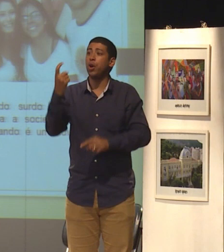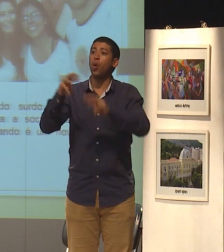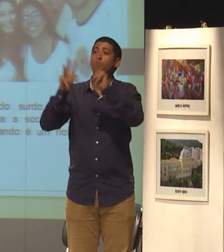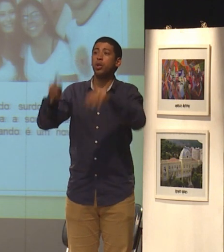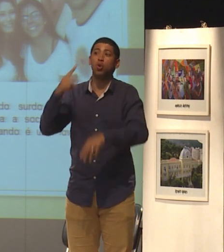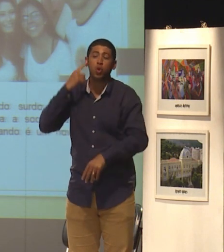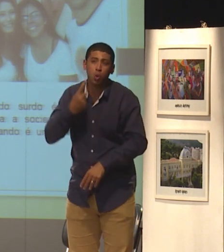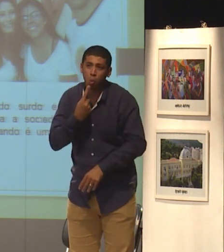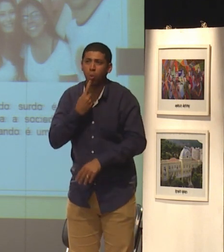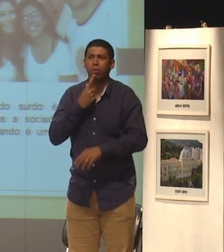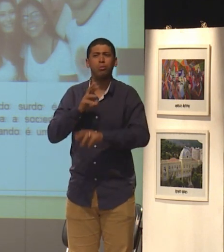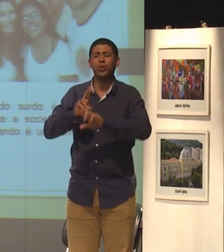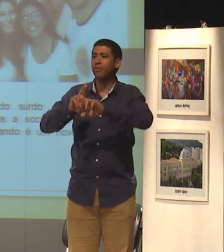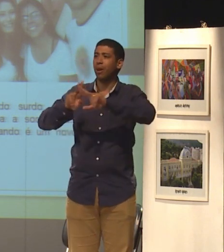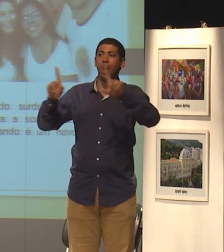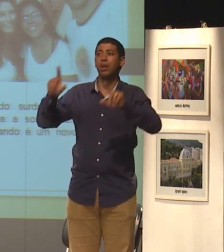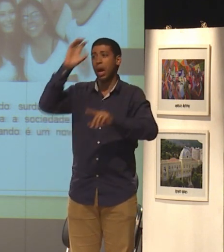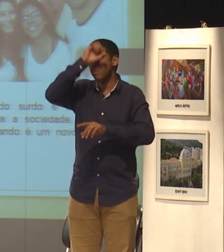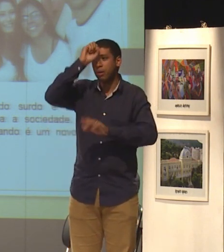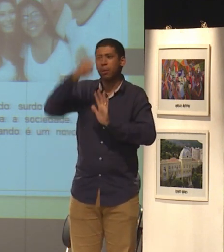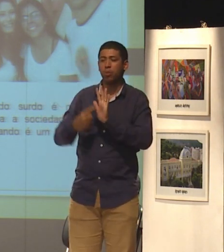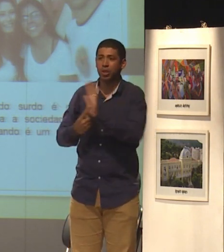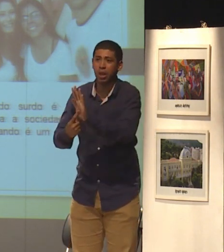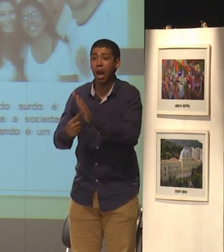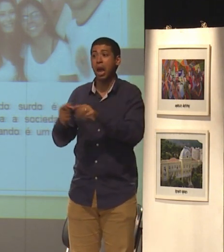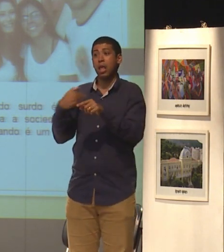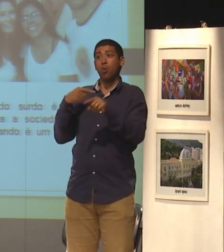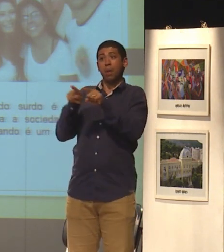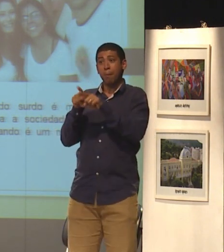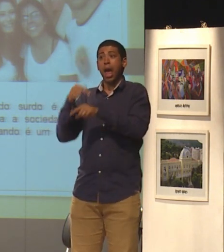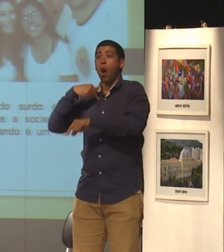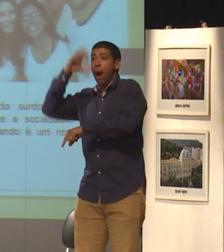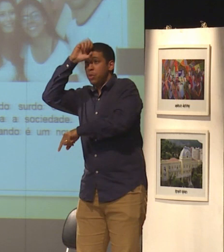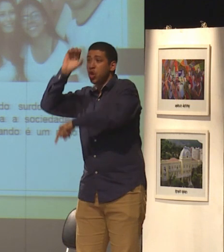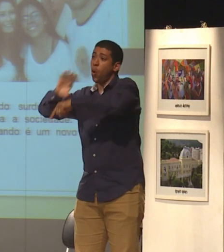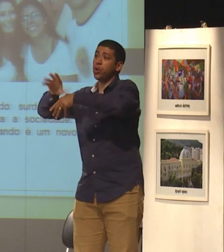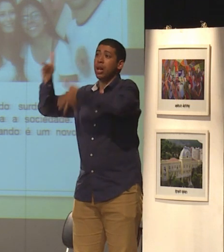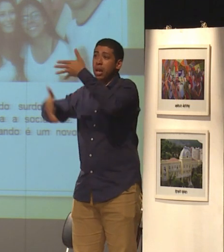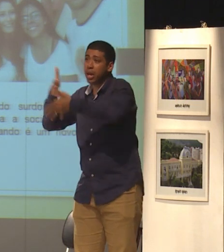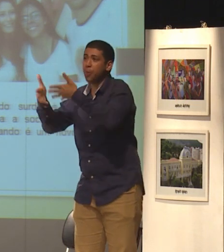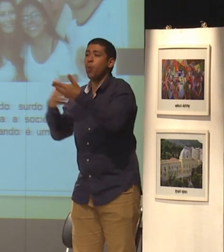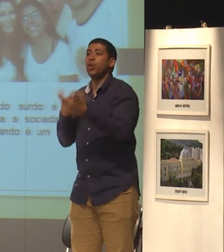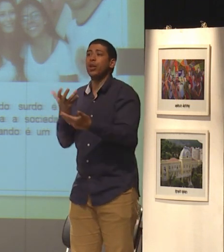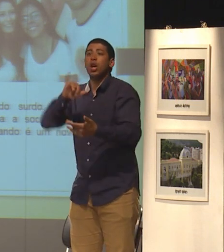estou vendo no museu, o único lugar que tem um surdo que também está apresentando. Eu também